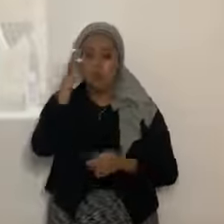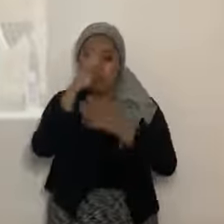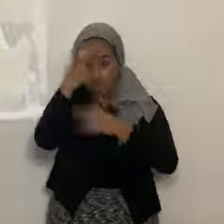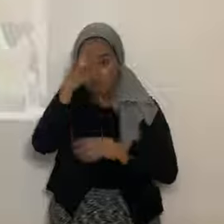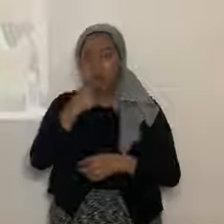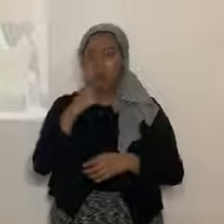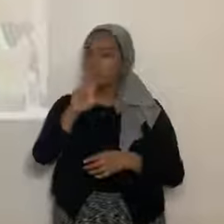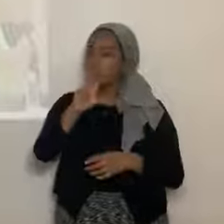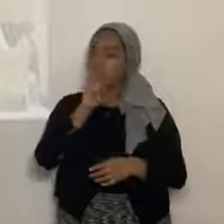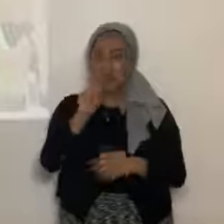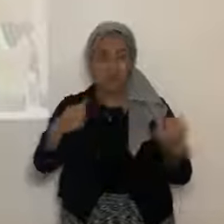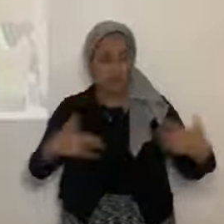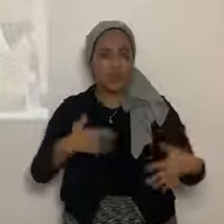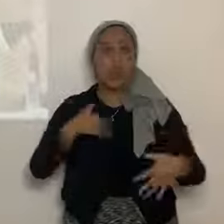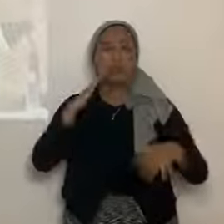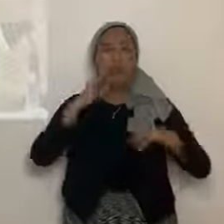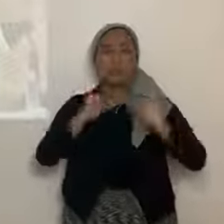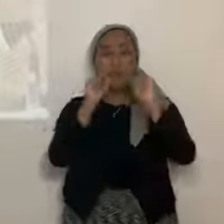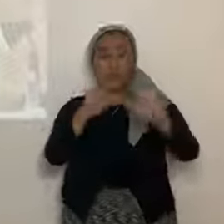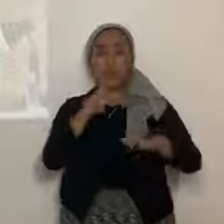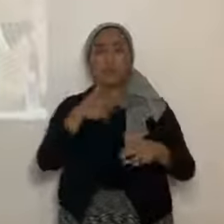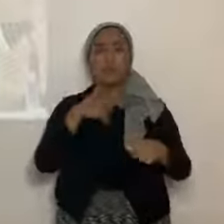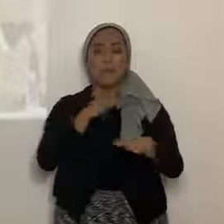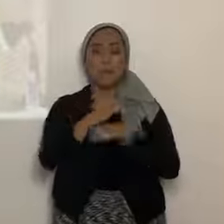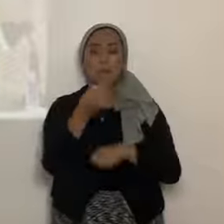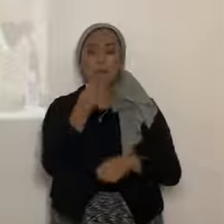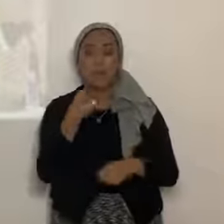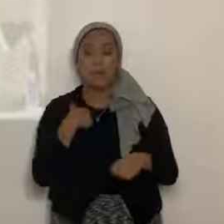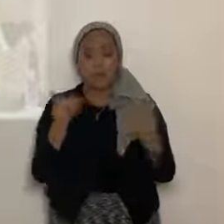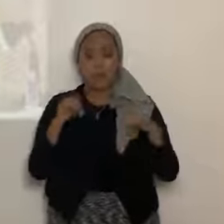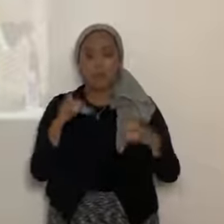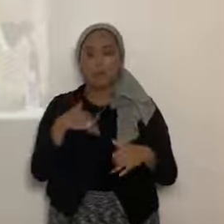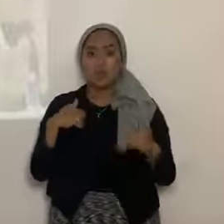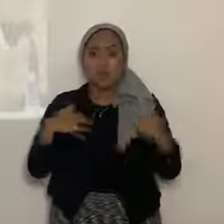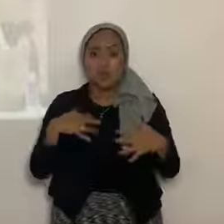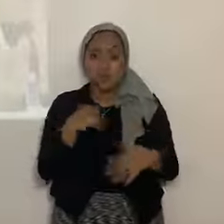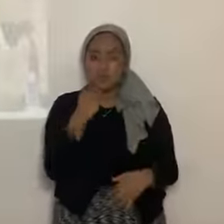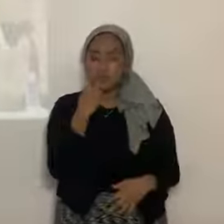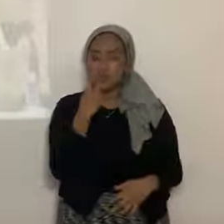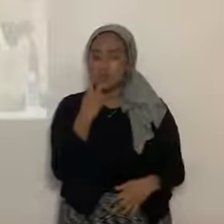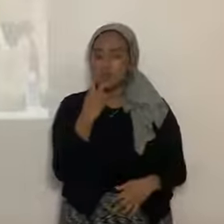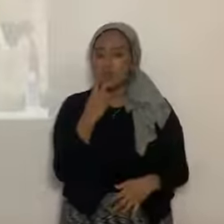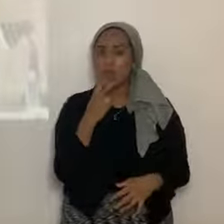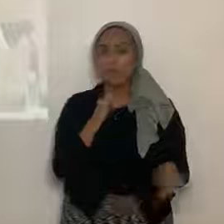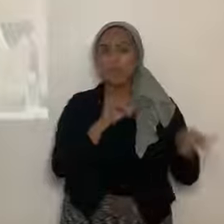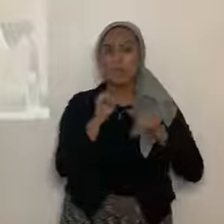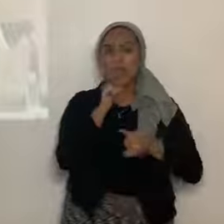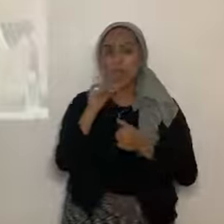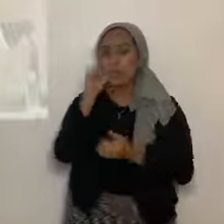yo te bendeciré, no te faltará nada, y seguir en temor es no creerle, eso es un pecado